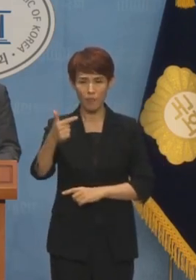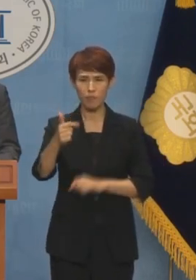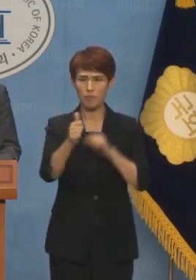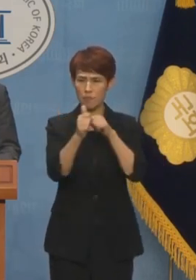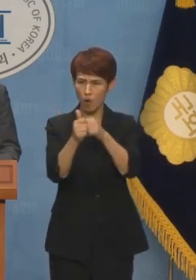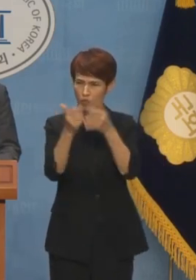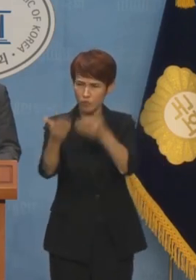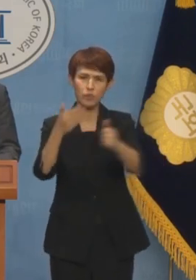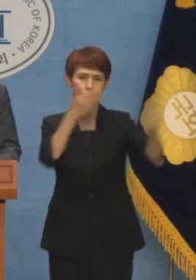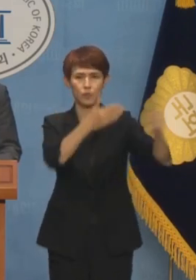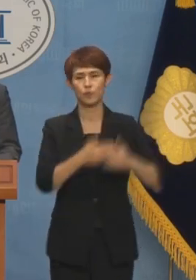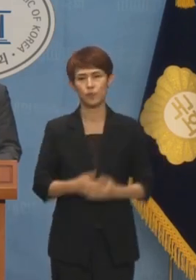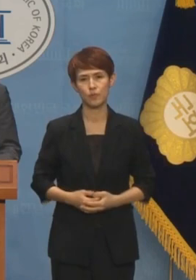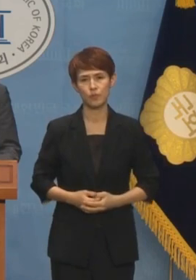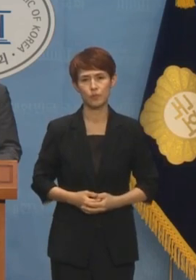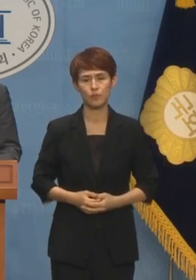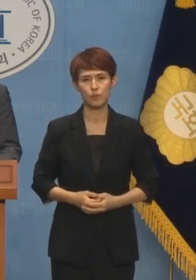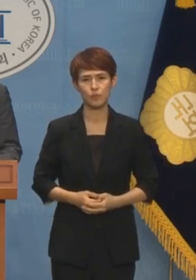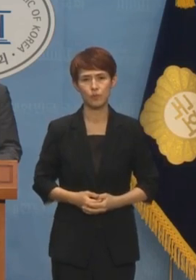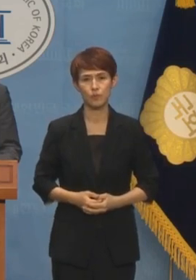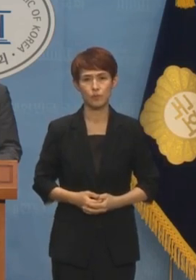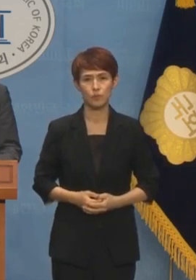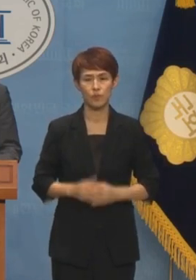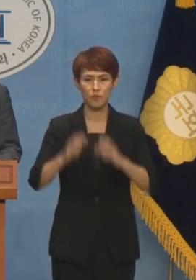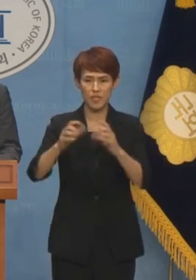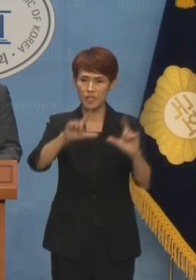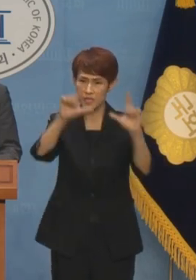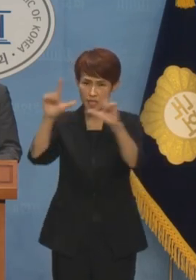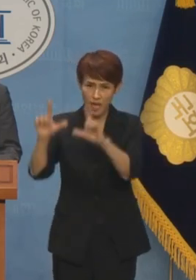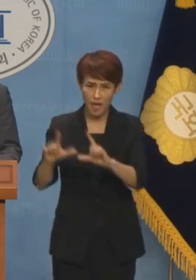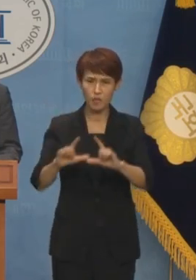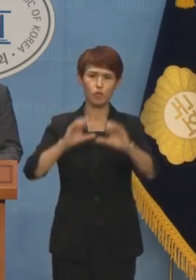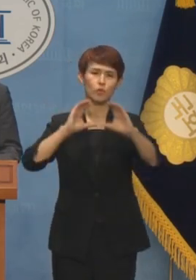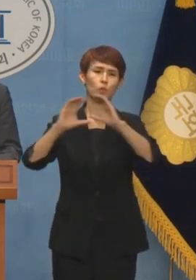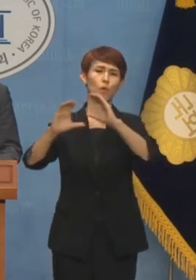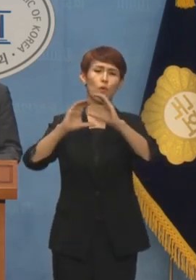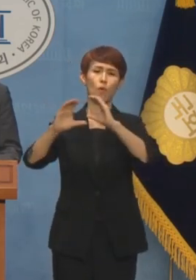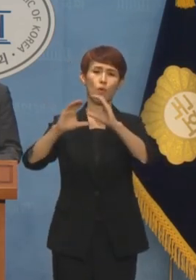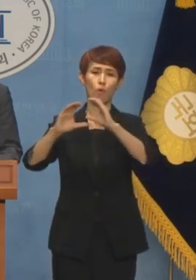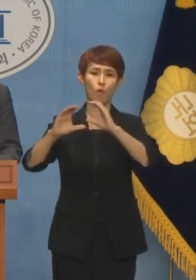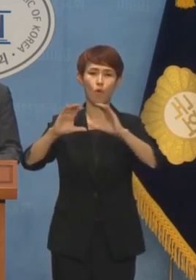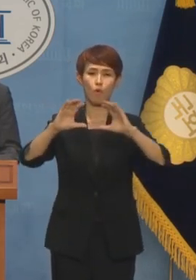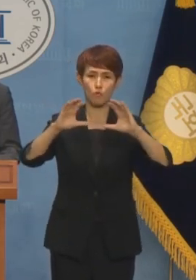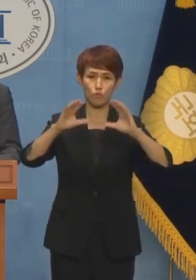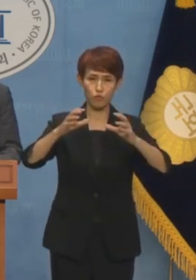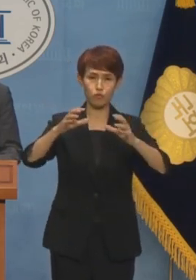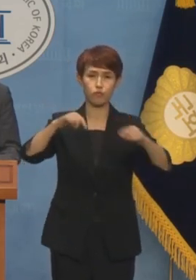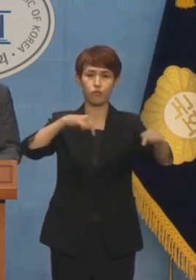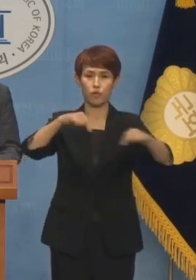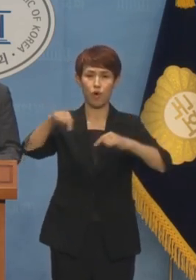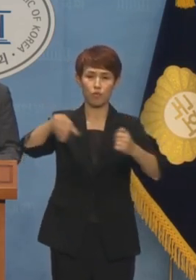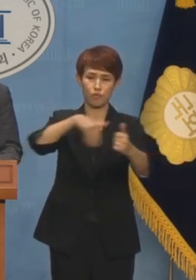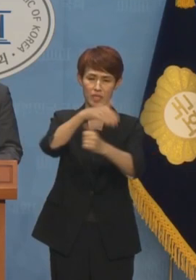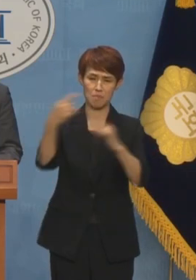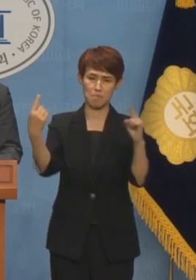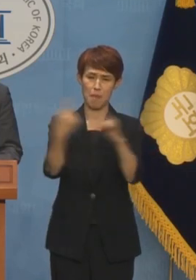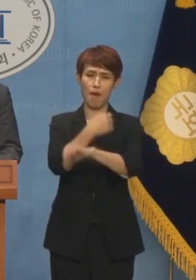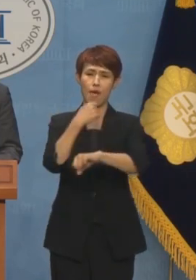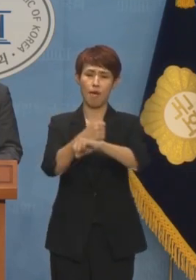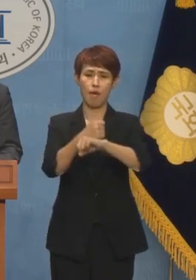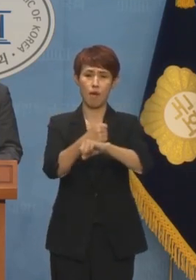할 것입니다. 덧붙여 민생과 소통으로 국정기조를 전환하겠다고 약속한